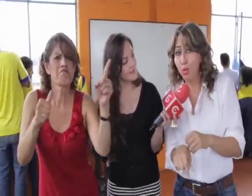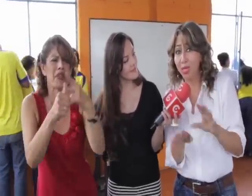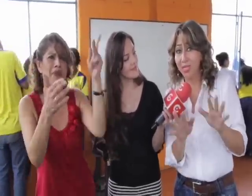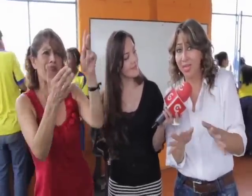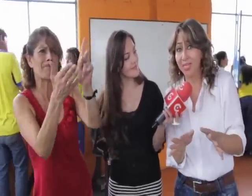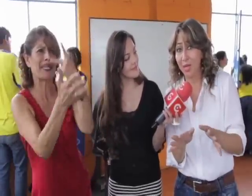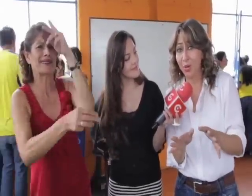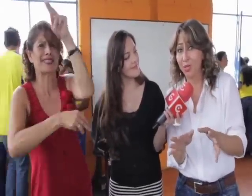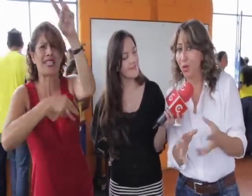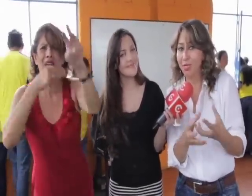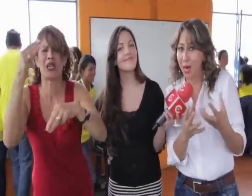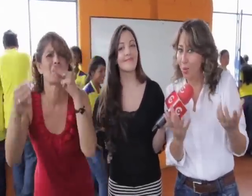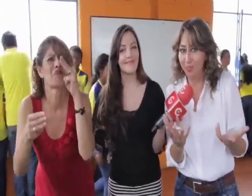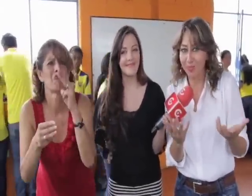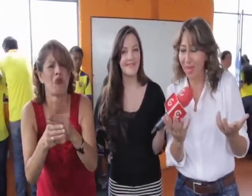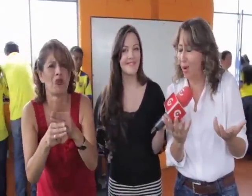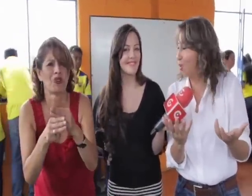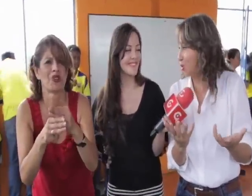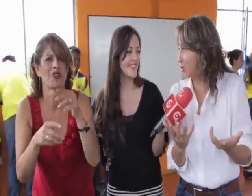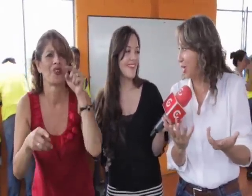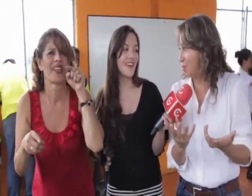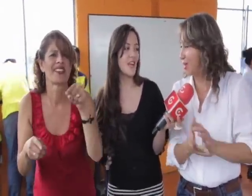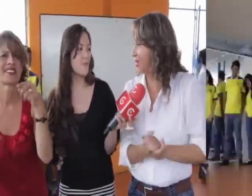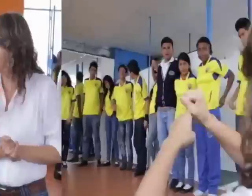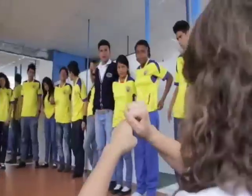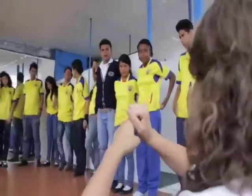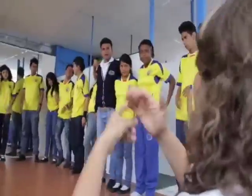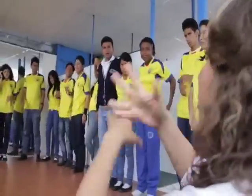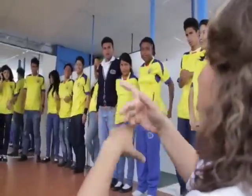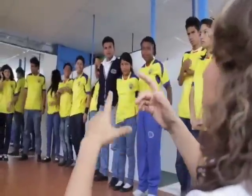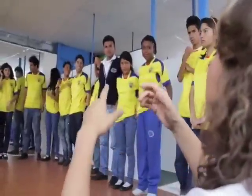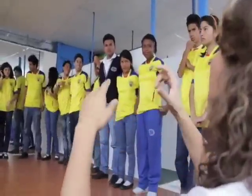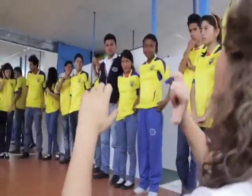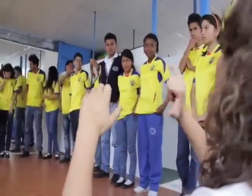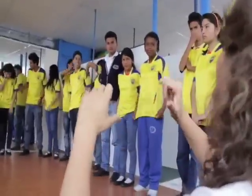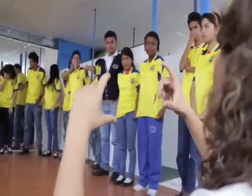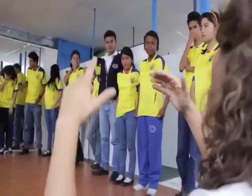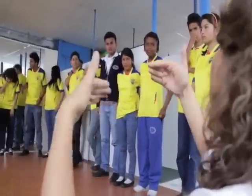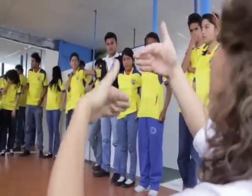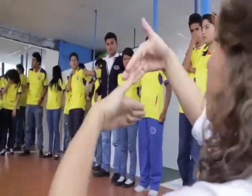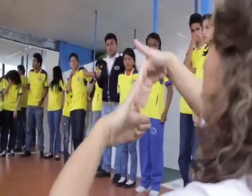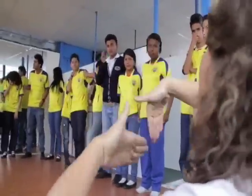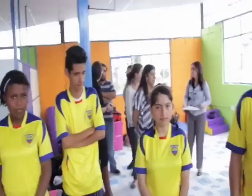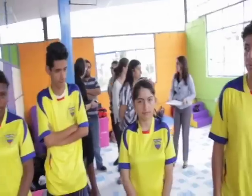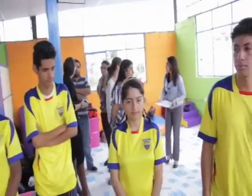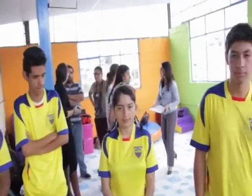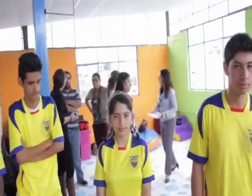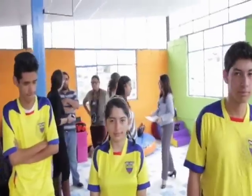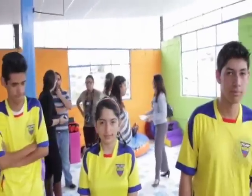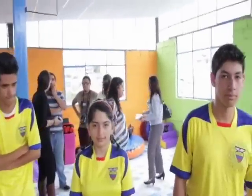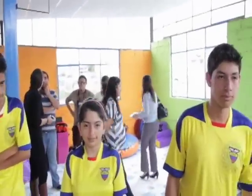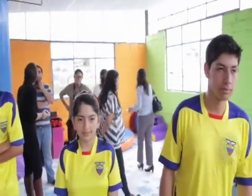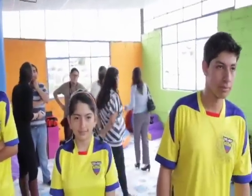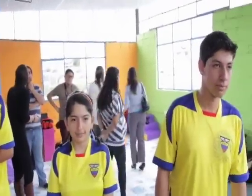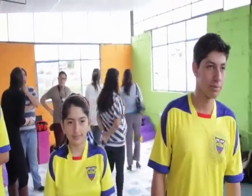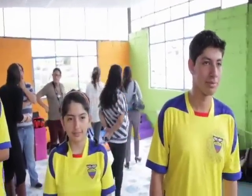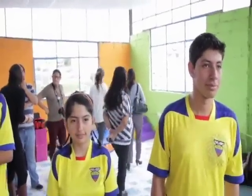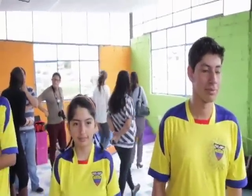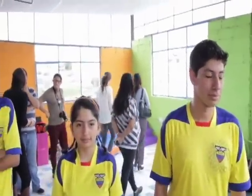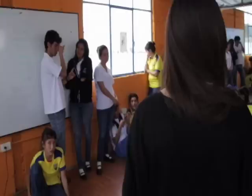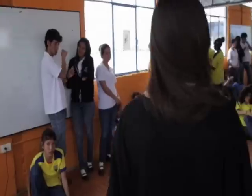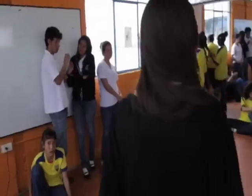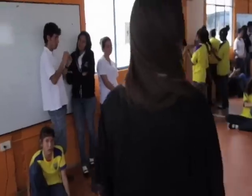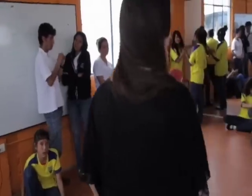el mundo que se está haciendo esto, que es algo hermoso realmente. Después de una pequeña clase de lenguaje de señas, les preguntamos a los